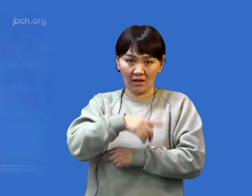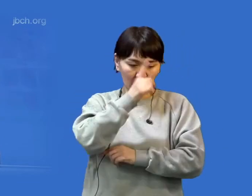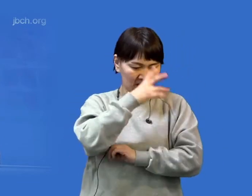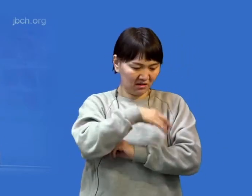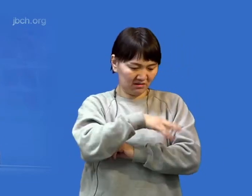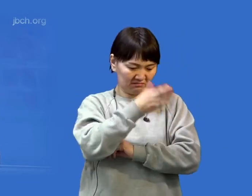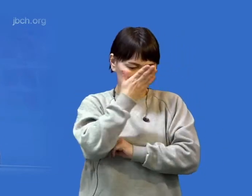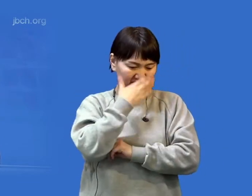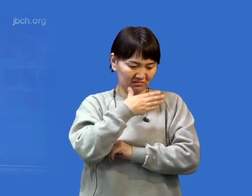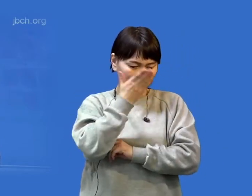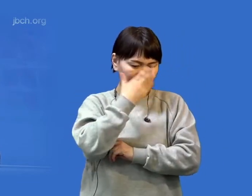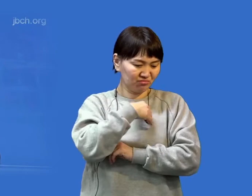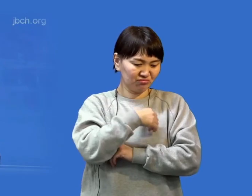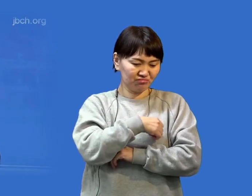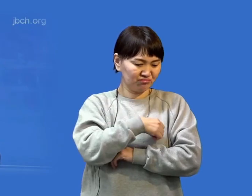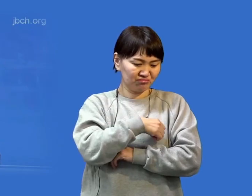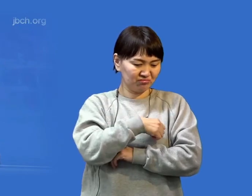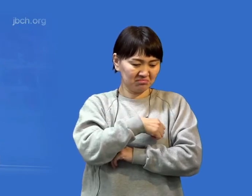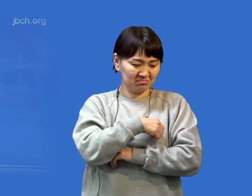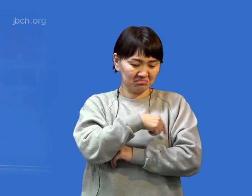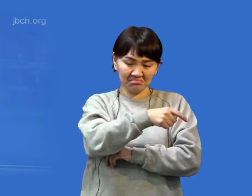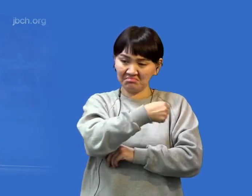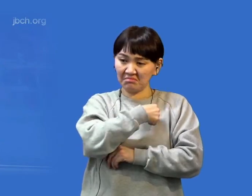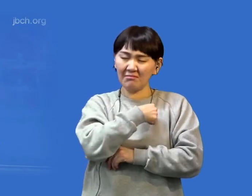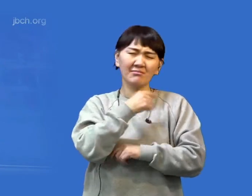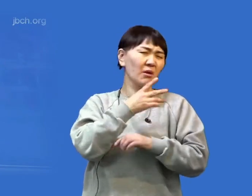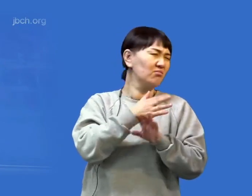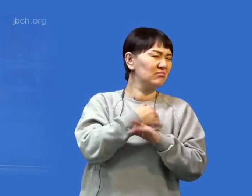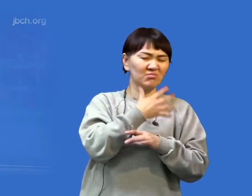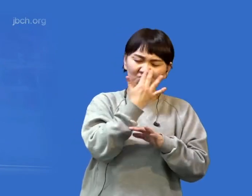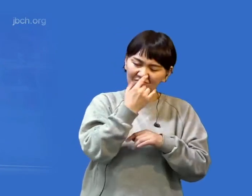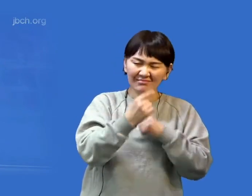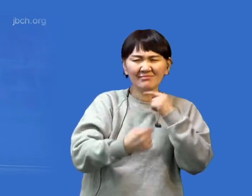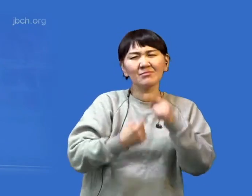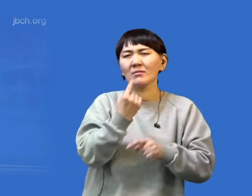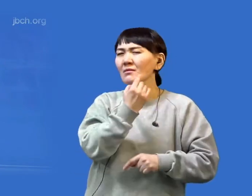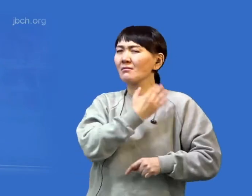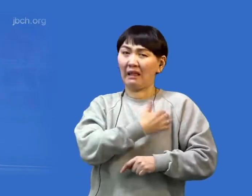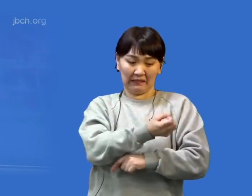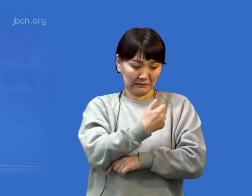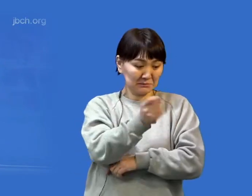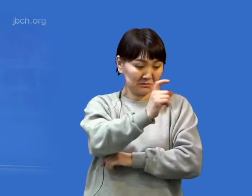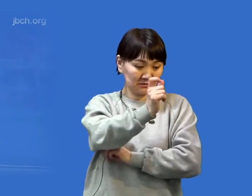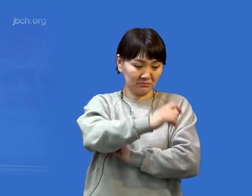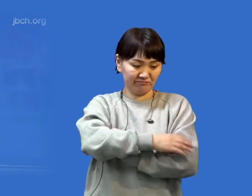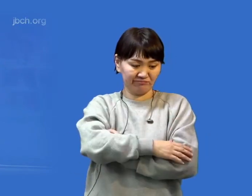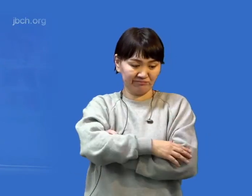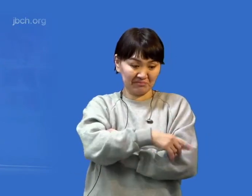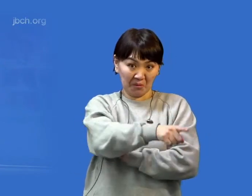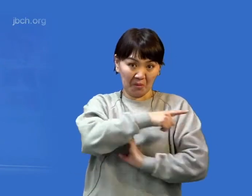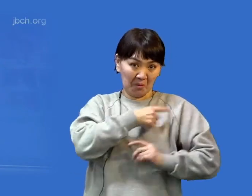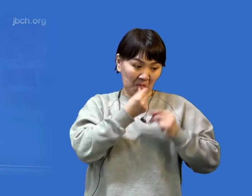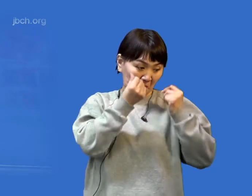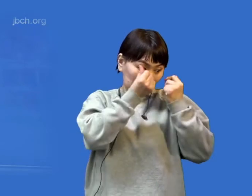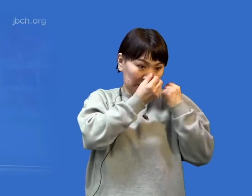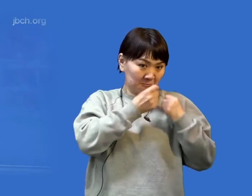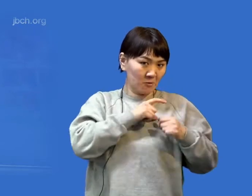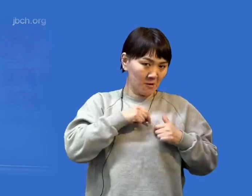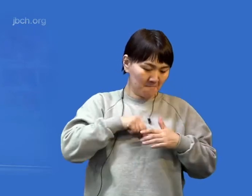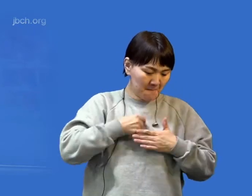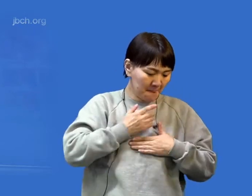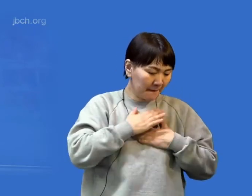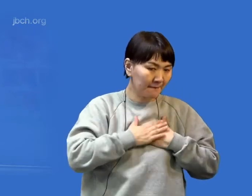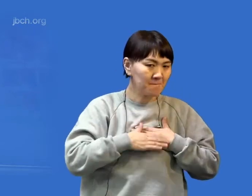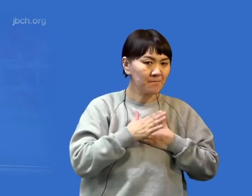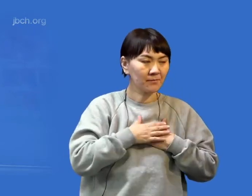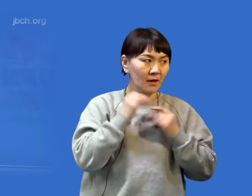ярдгийн гинөөдөөс чи. Хизээ чи намайг өмнөхөөс илүү хайрлаж байгаа. Мөнгөө хайрлаад байгаа, өөрийгөө хайрлаад байгаа, зугаа